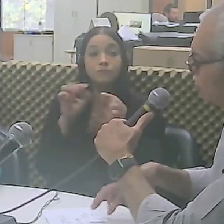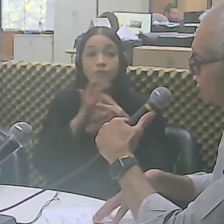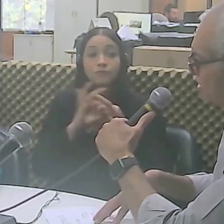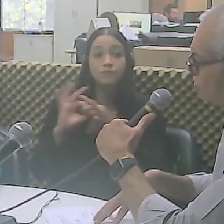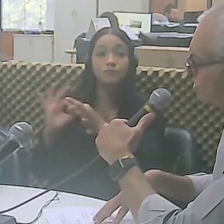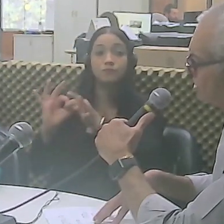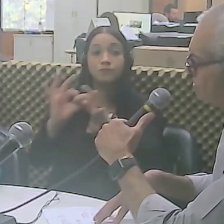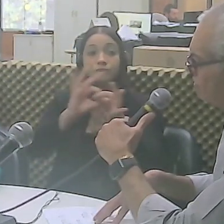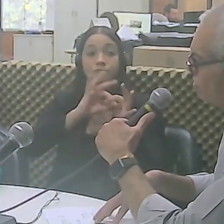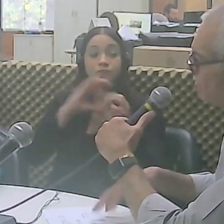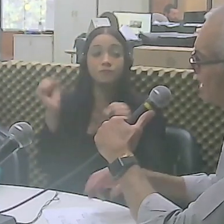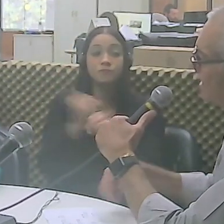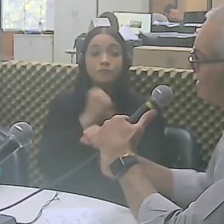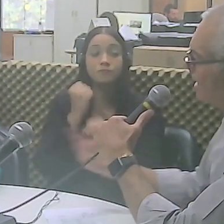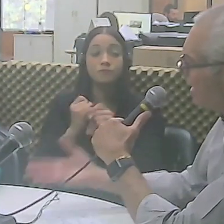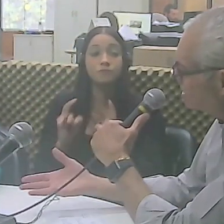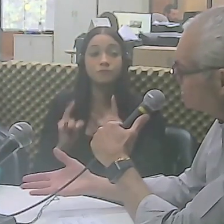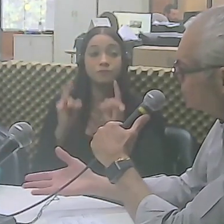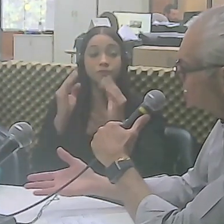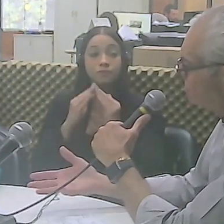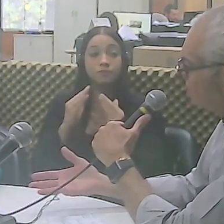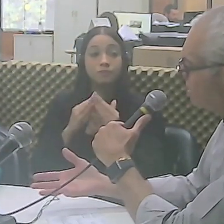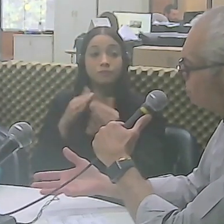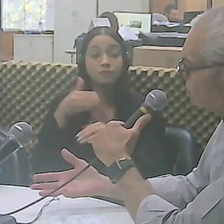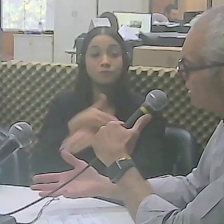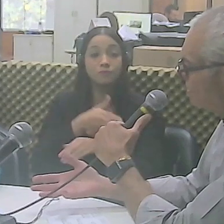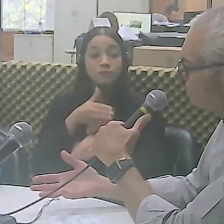o setor da construção civil para que ele interesse em